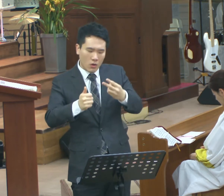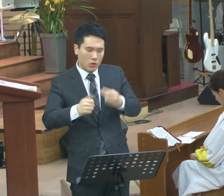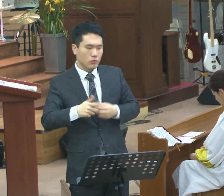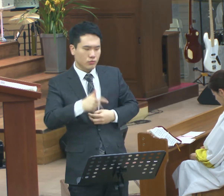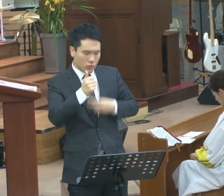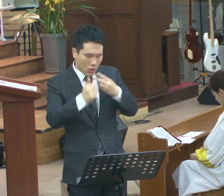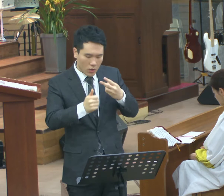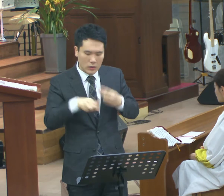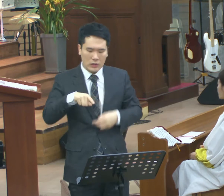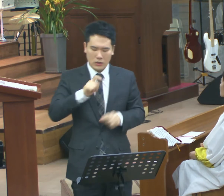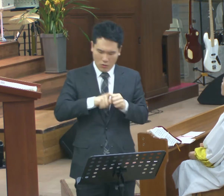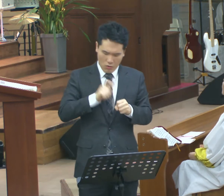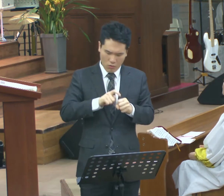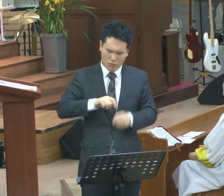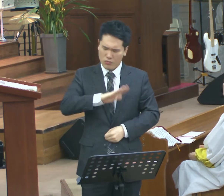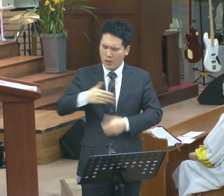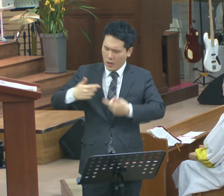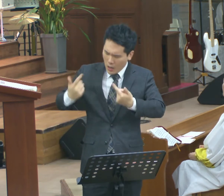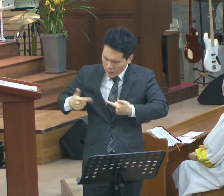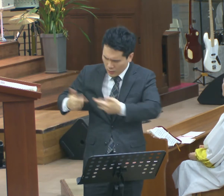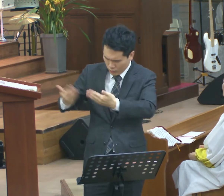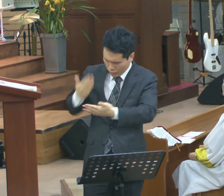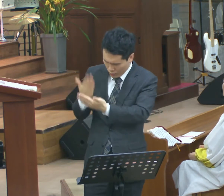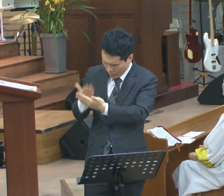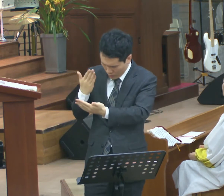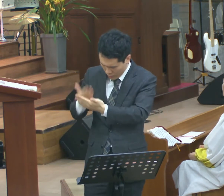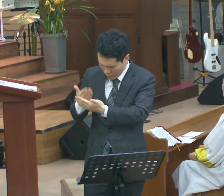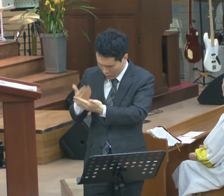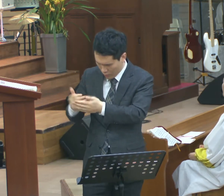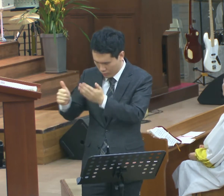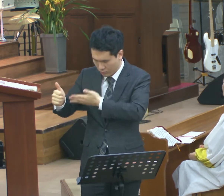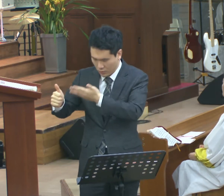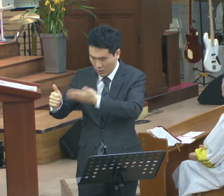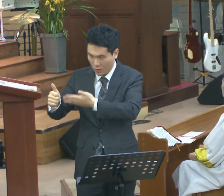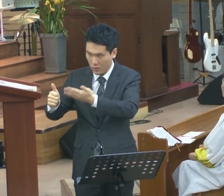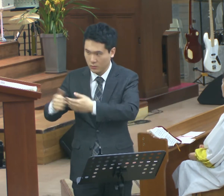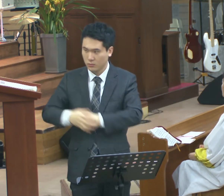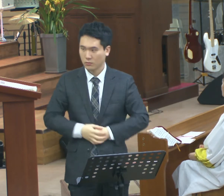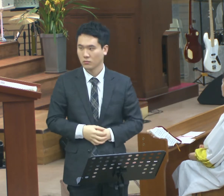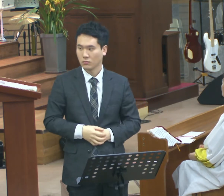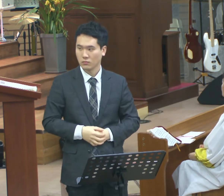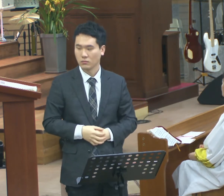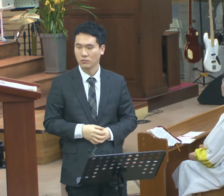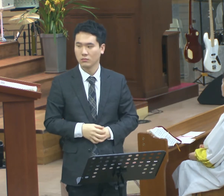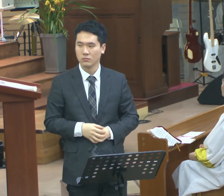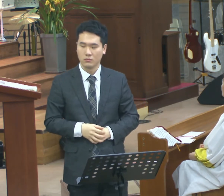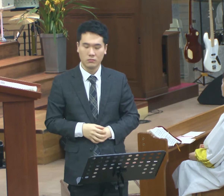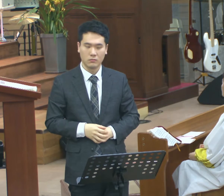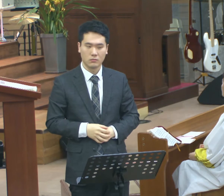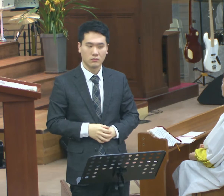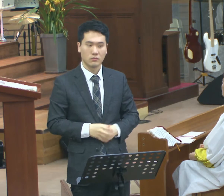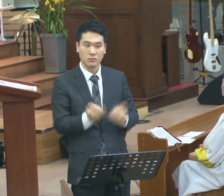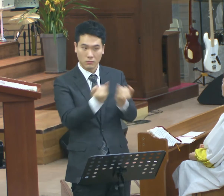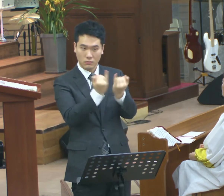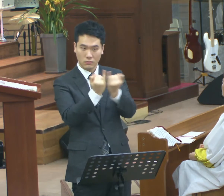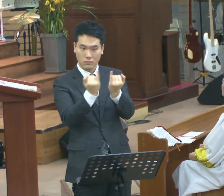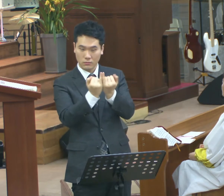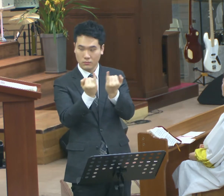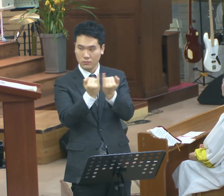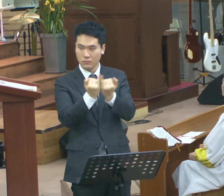한번 읽겠습니다. 주여 이 떡을 항상 우리에게 주소서. 여자분들은 한 달에